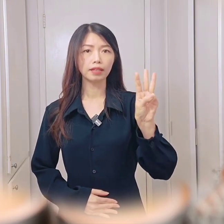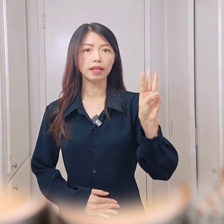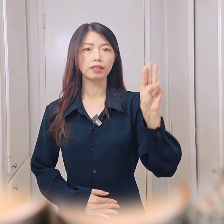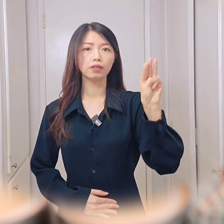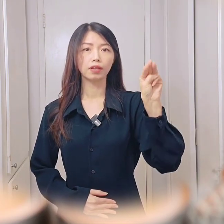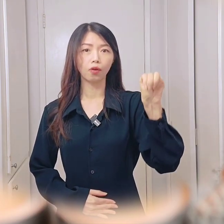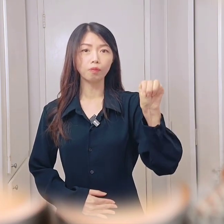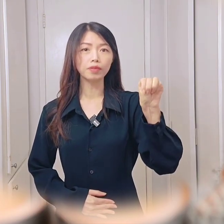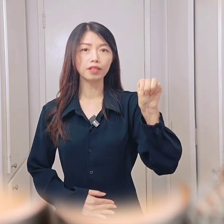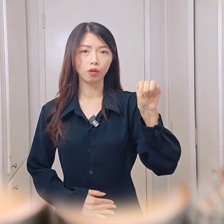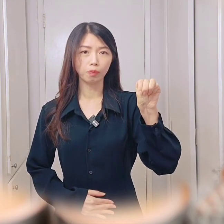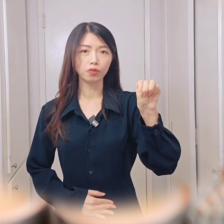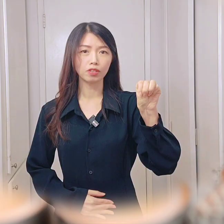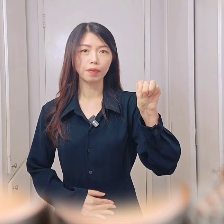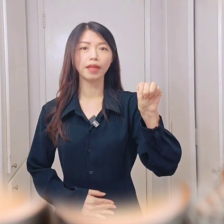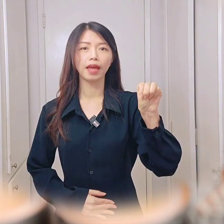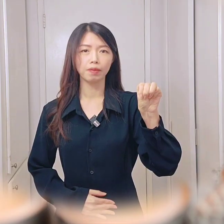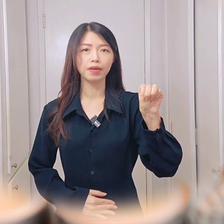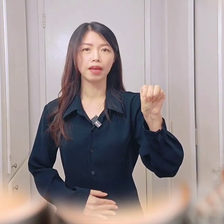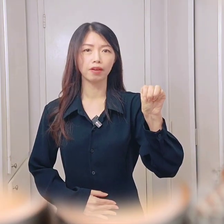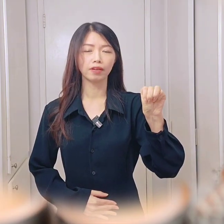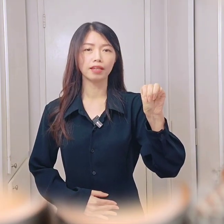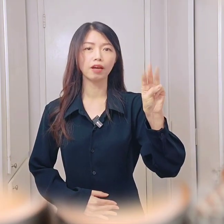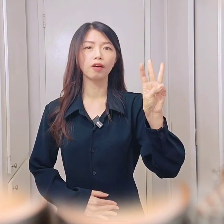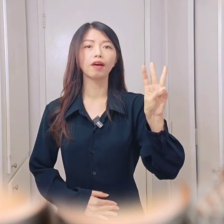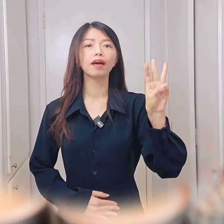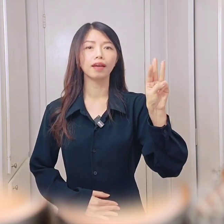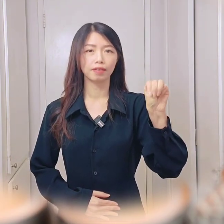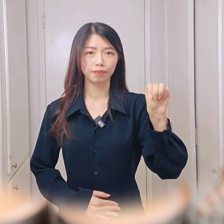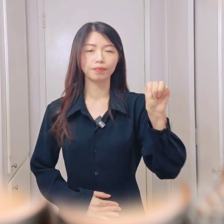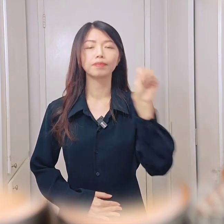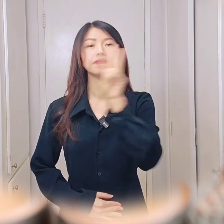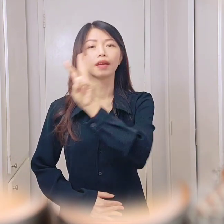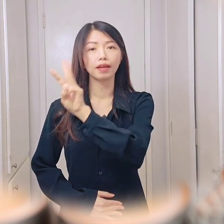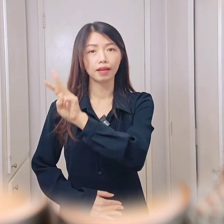핀 상태에서 그대로 엄지를 덮어주시면 M이에요. 그래서